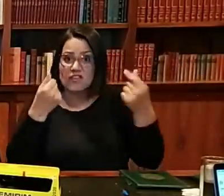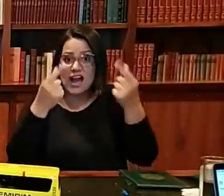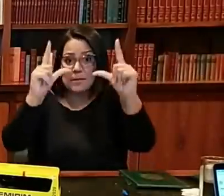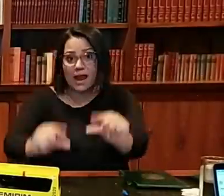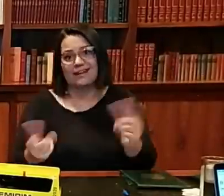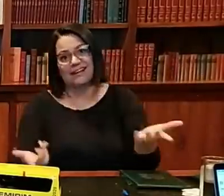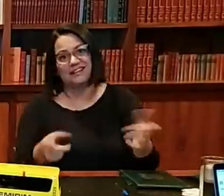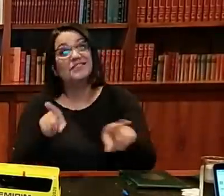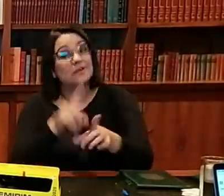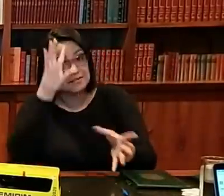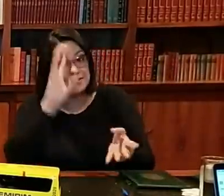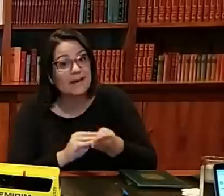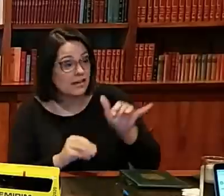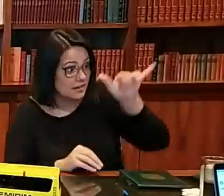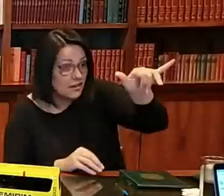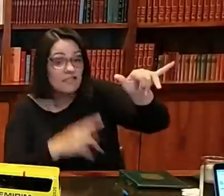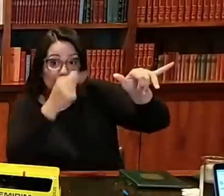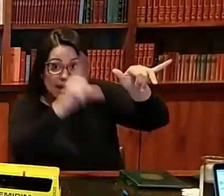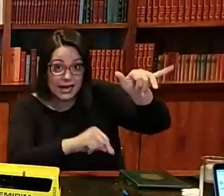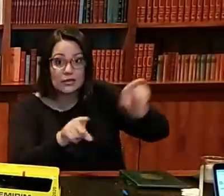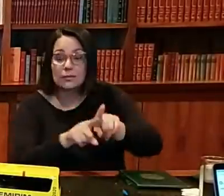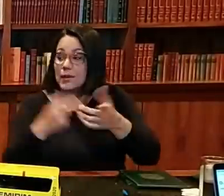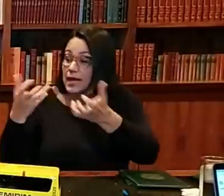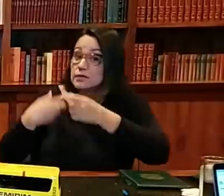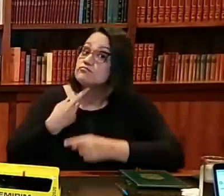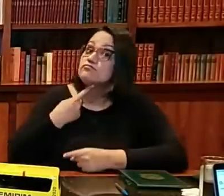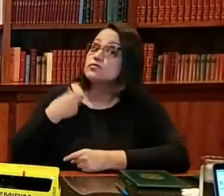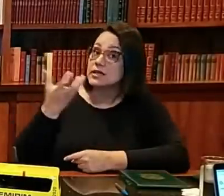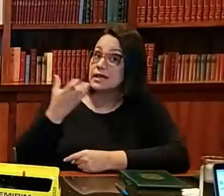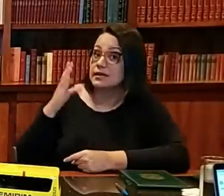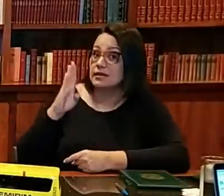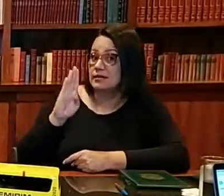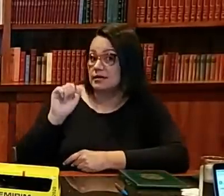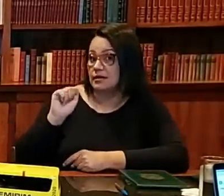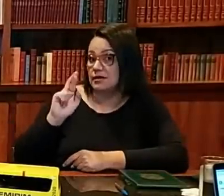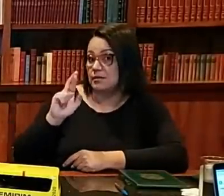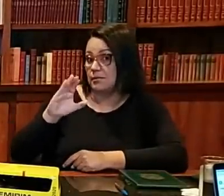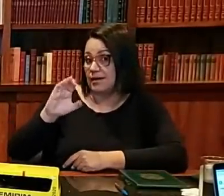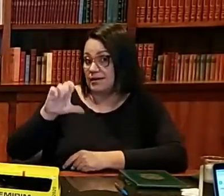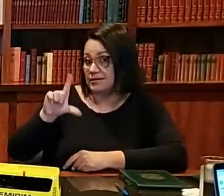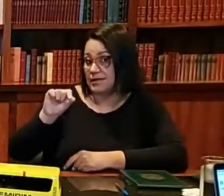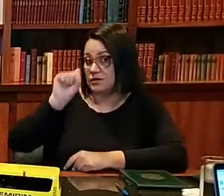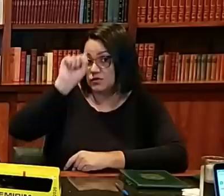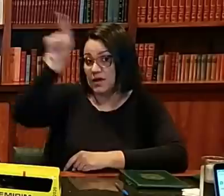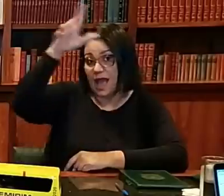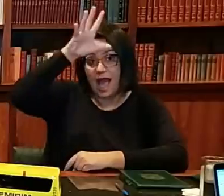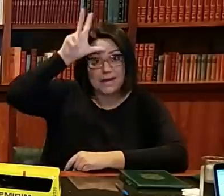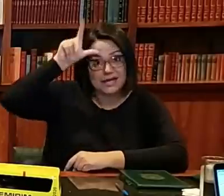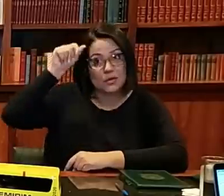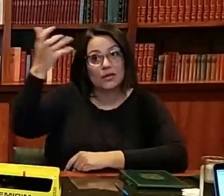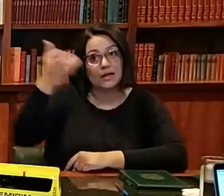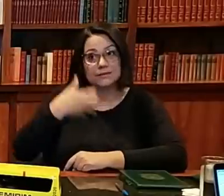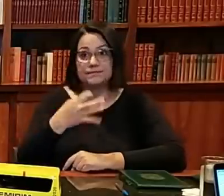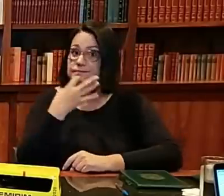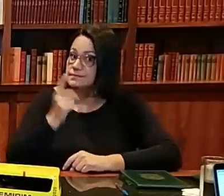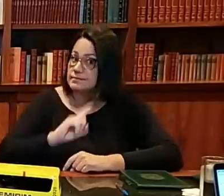mundo ganha. Eu pretendo, até porque te convidar, né? Eu pretendo ir para Barcelos, lá no Amazonas. Eu quero conhecer um pouquinho, quer dizer, quase não